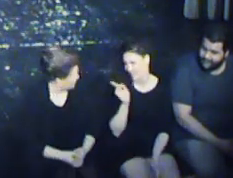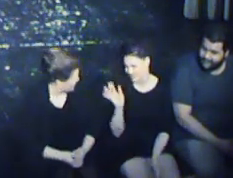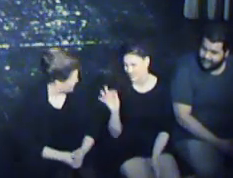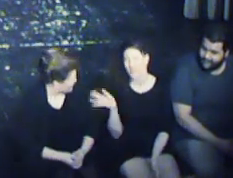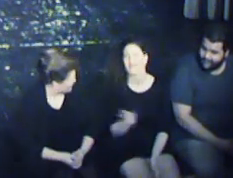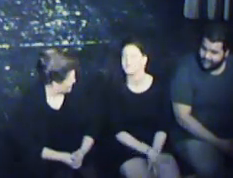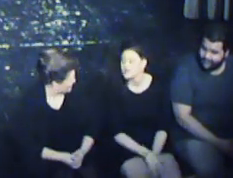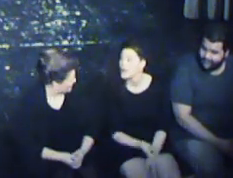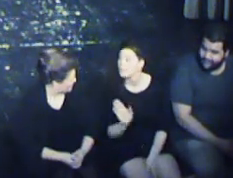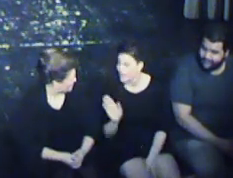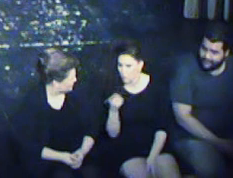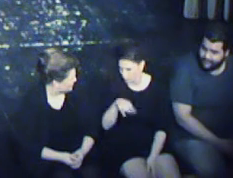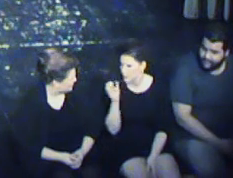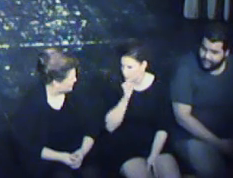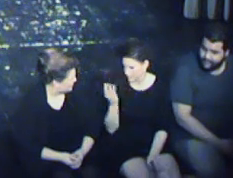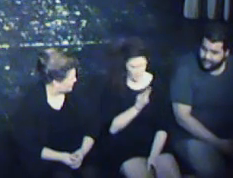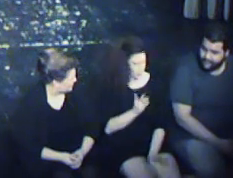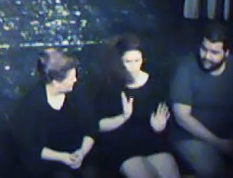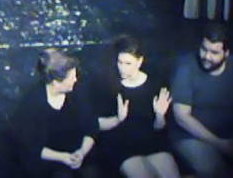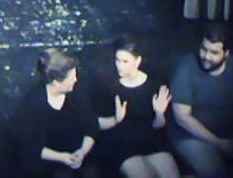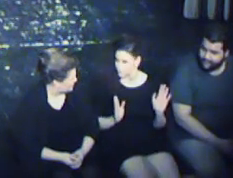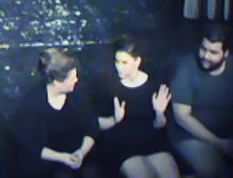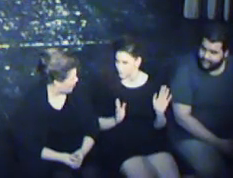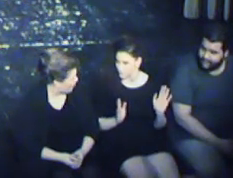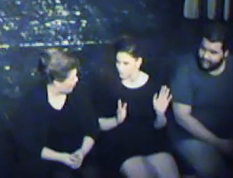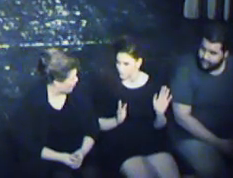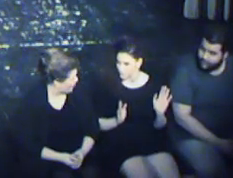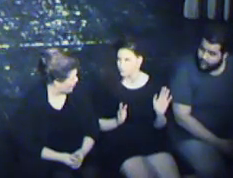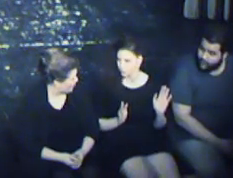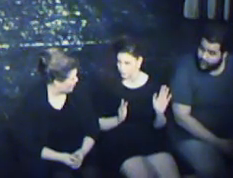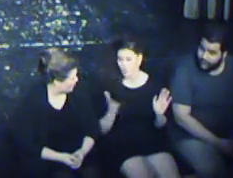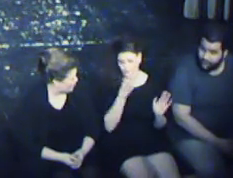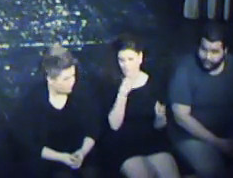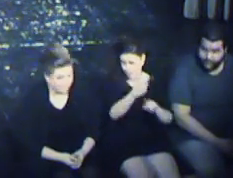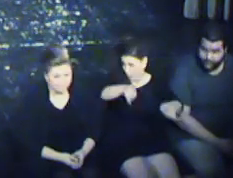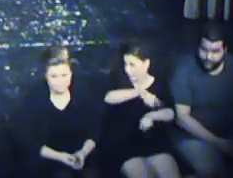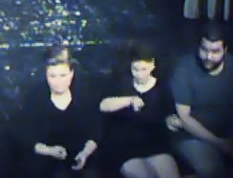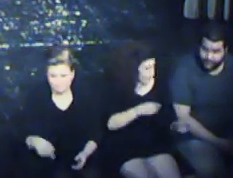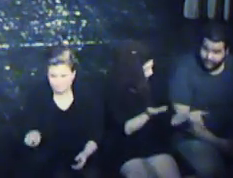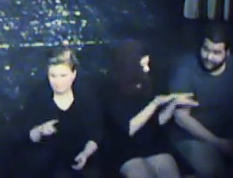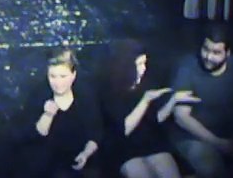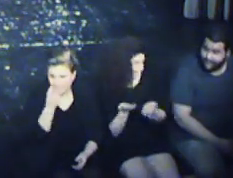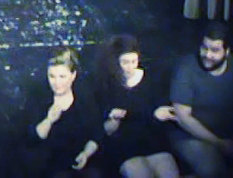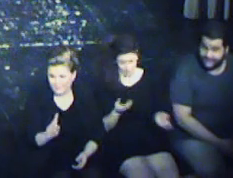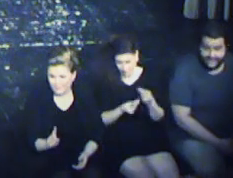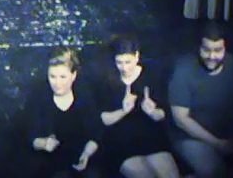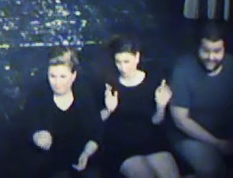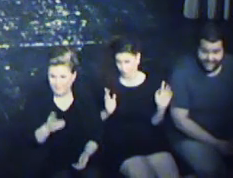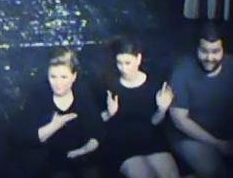Tina, pero tenéis que cantarlo. Y os tienen que ayudar a las flores, que no os van a ayudar. Sí.